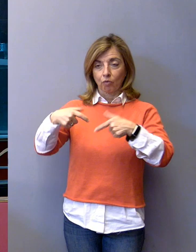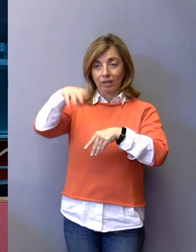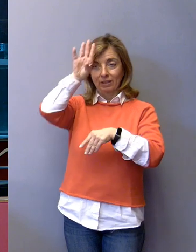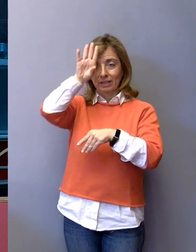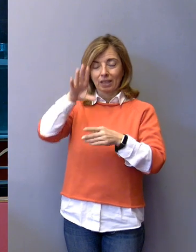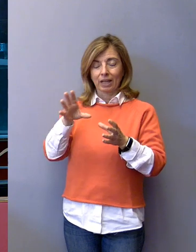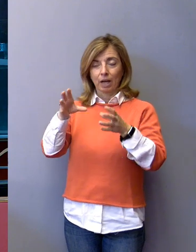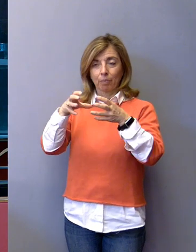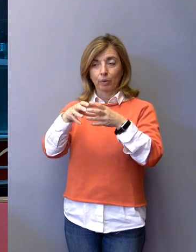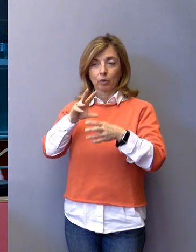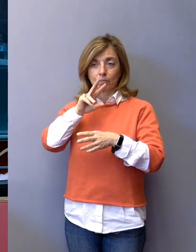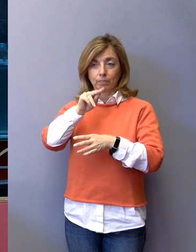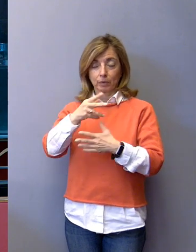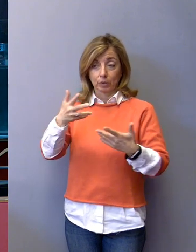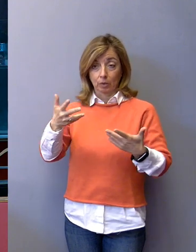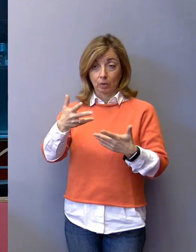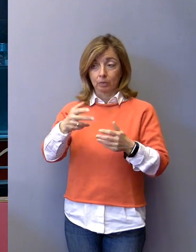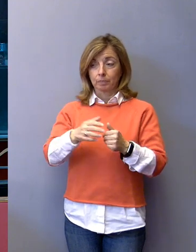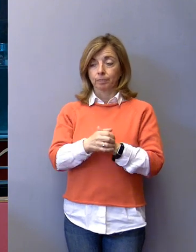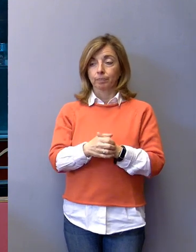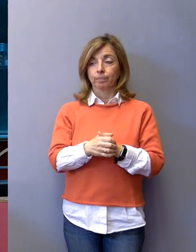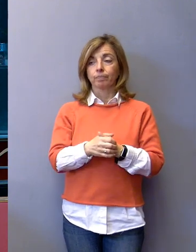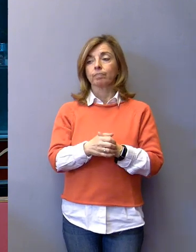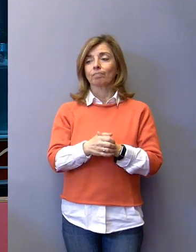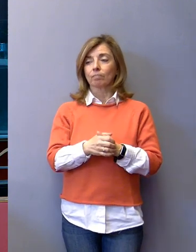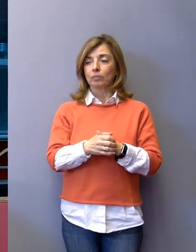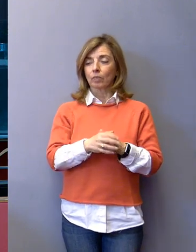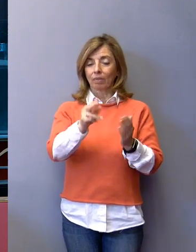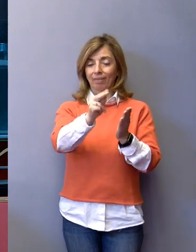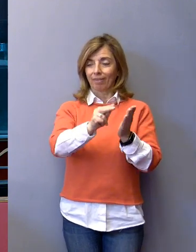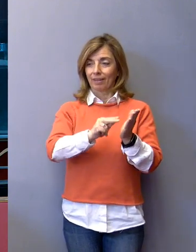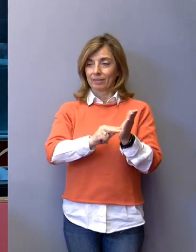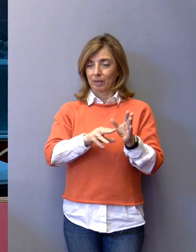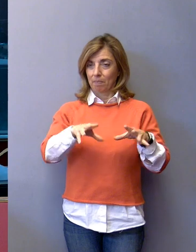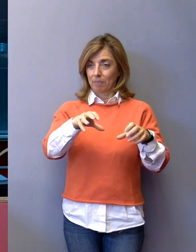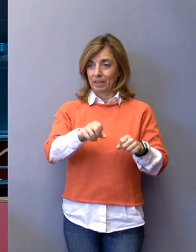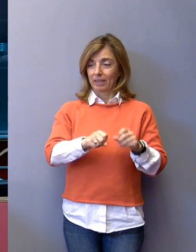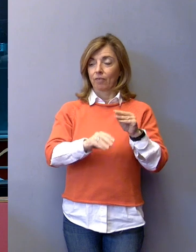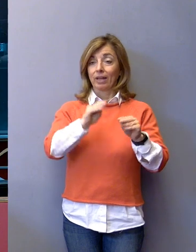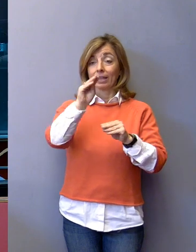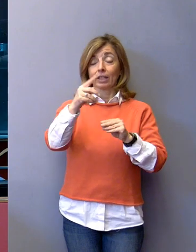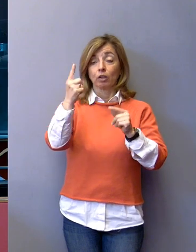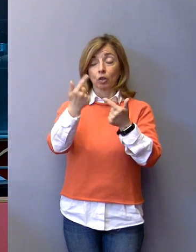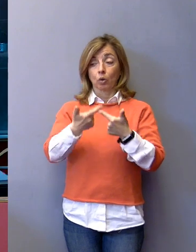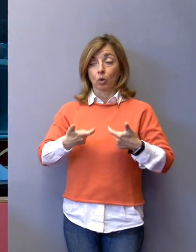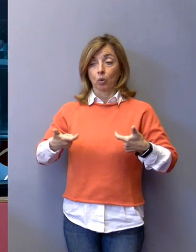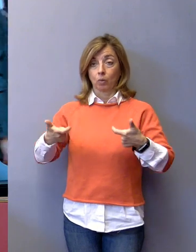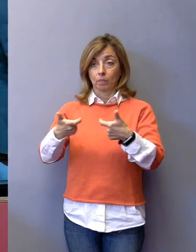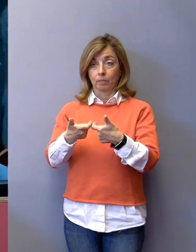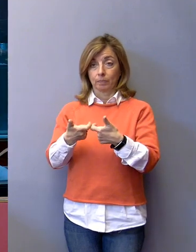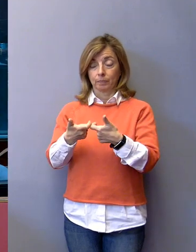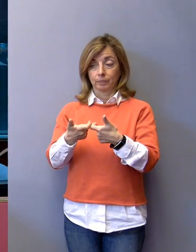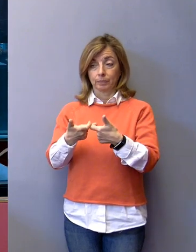A fronte a fronte della dell'impegnativa che chiedeva una commissione su